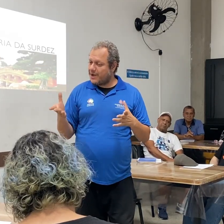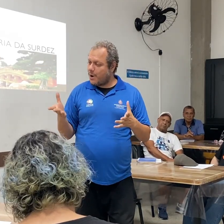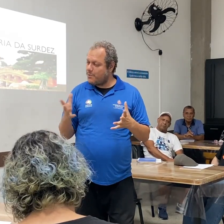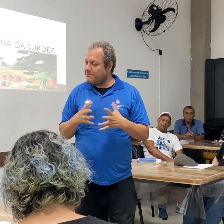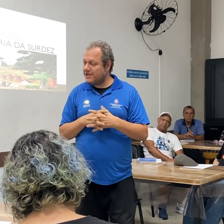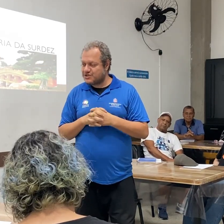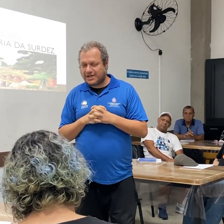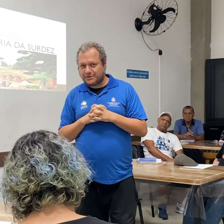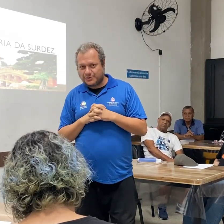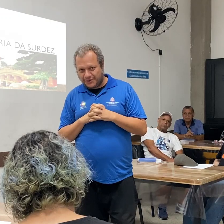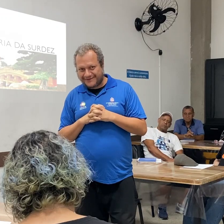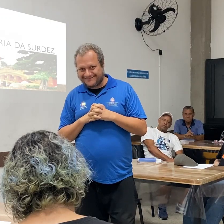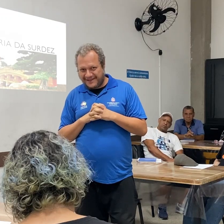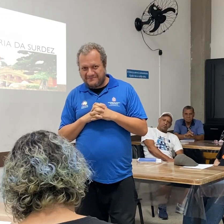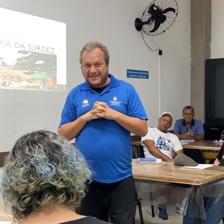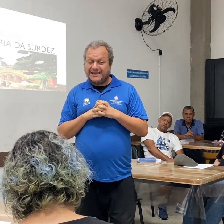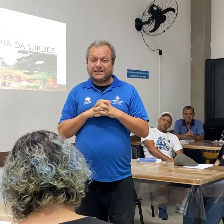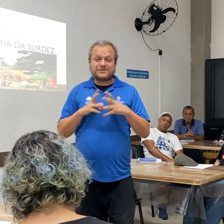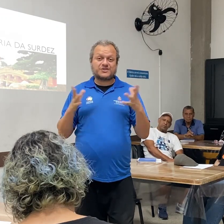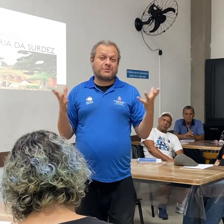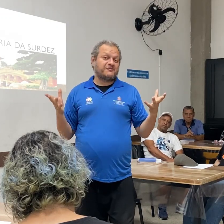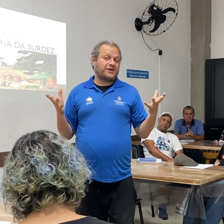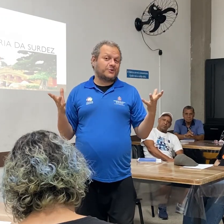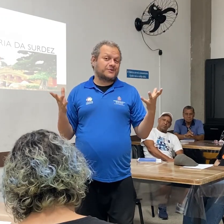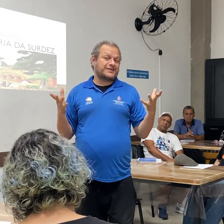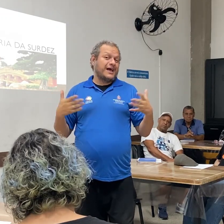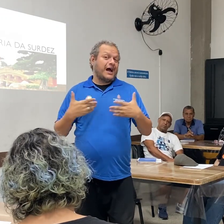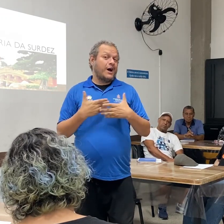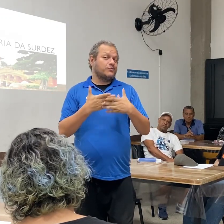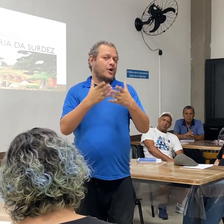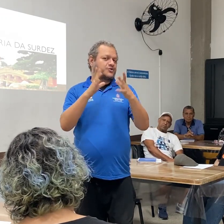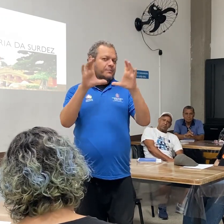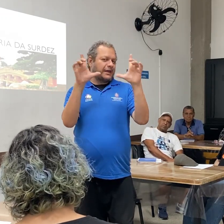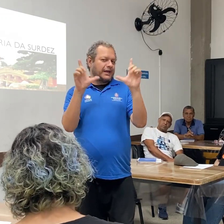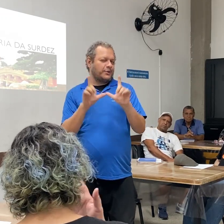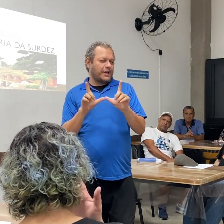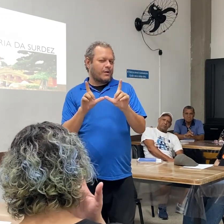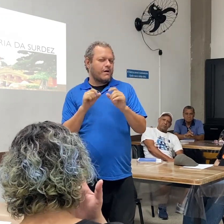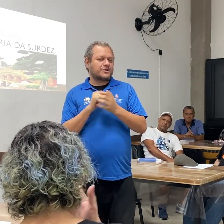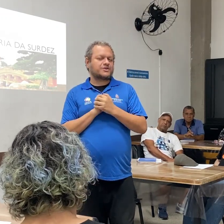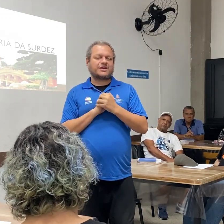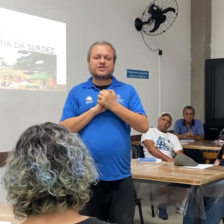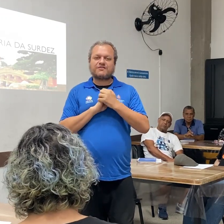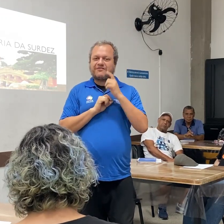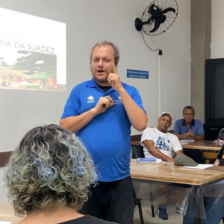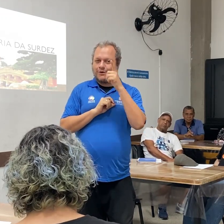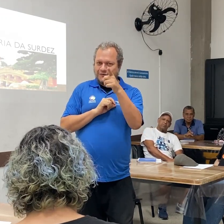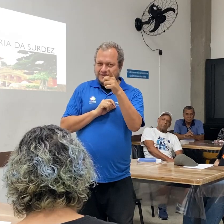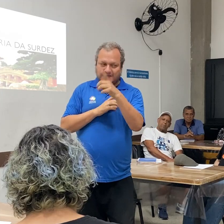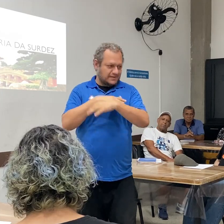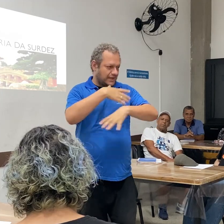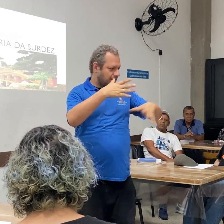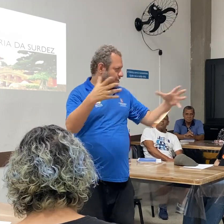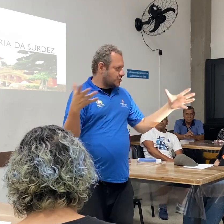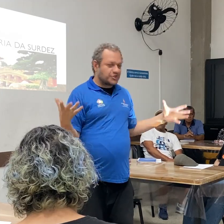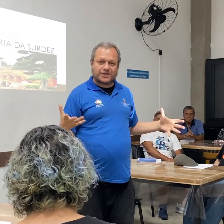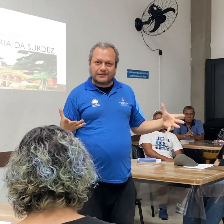é, como mediador, né? Então sejam bem-vindos ao nosso pequeno recorte que a gente vai falar com vocês, entre a gente aqui